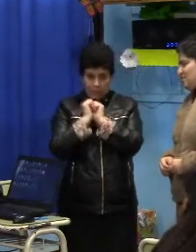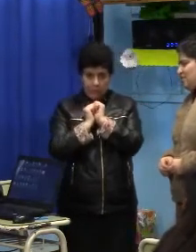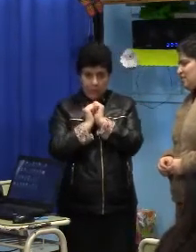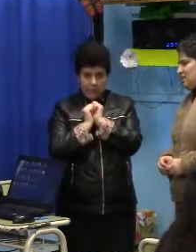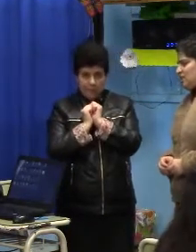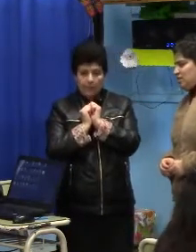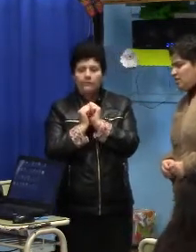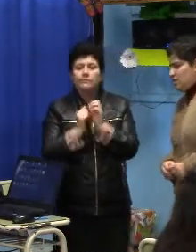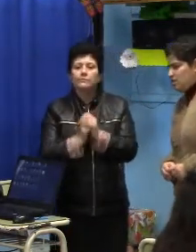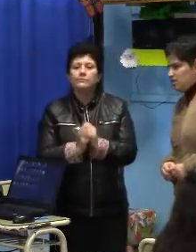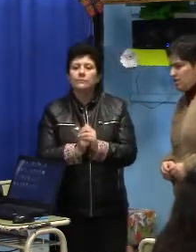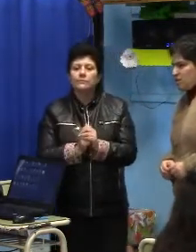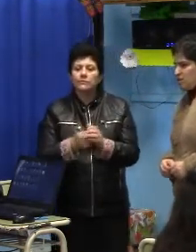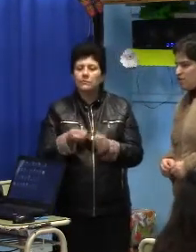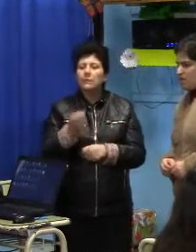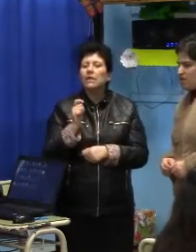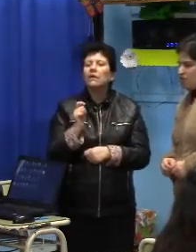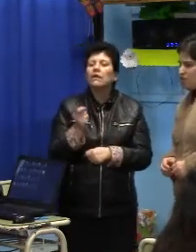de